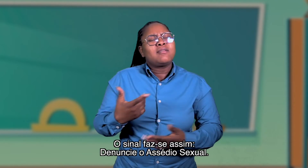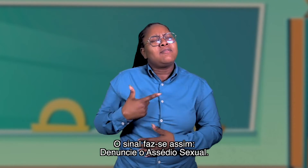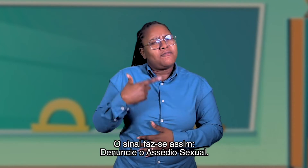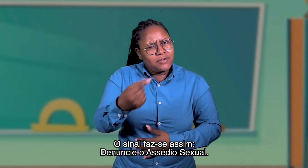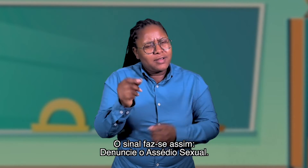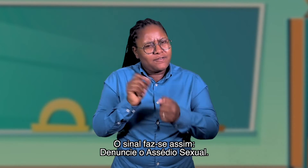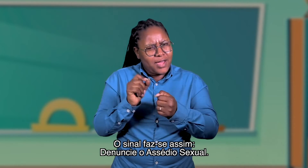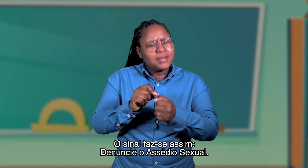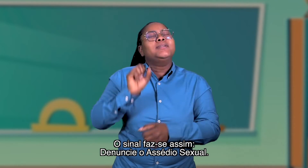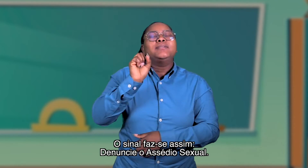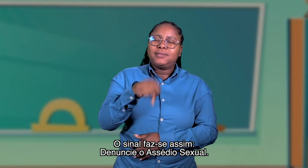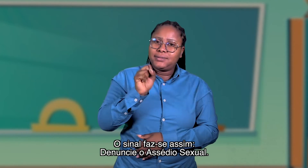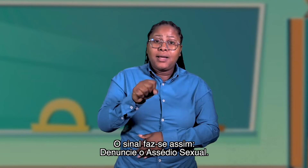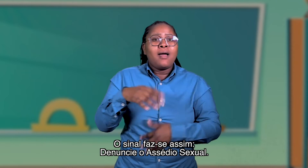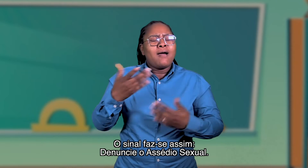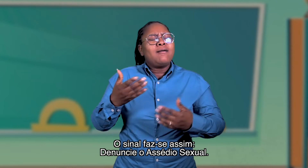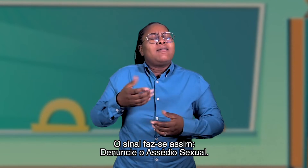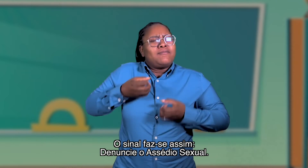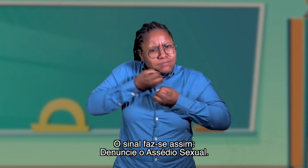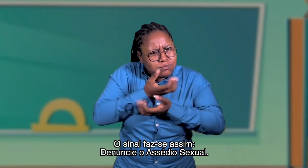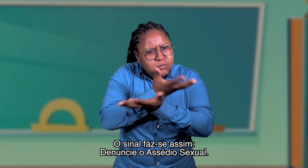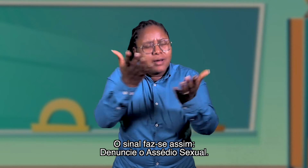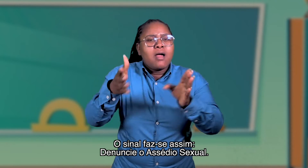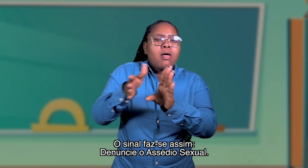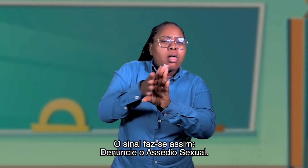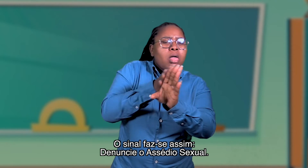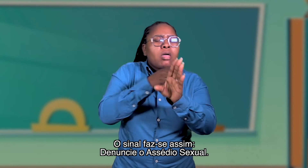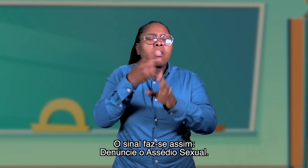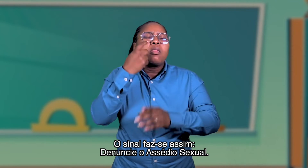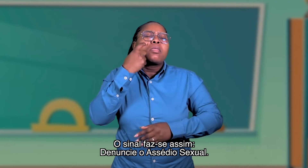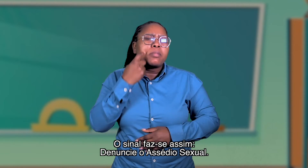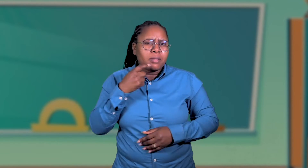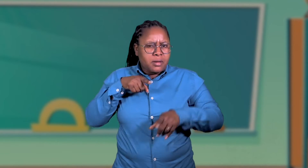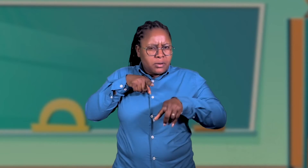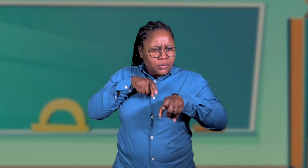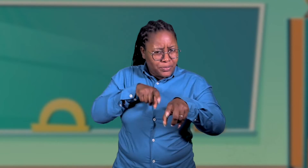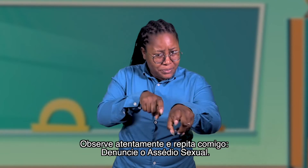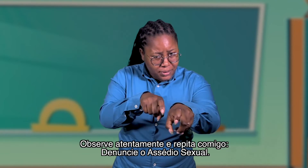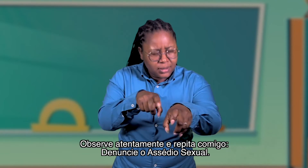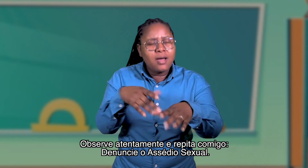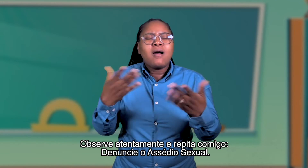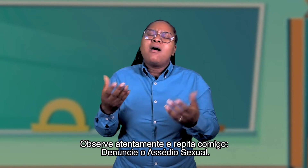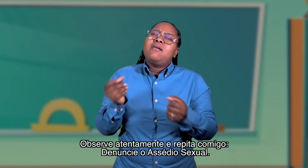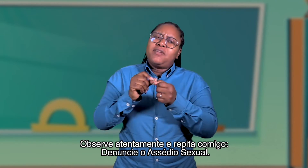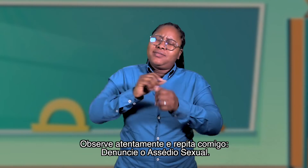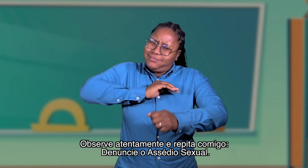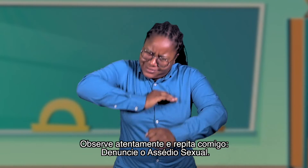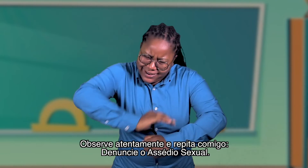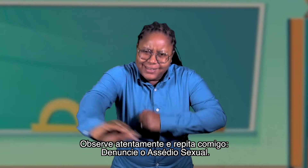sinal faz-se assim: denuncie o assédio sexual. Observe atentamente e